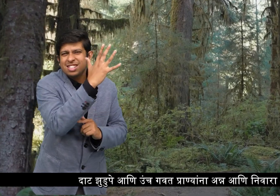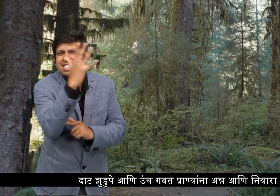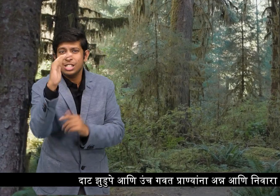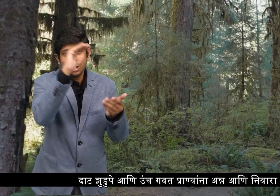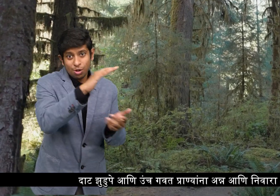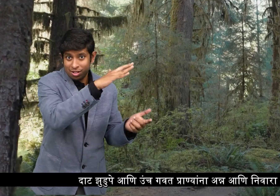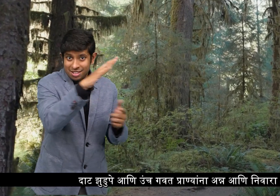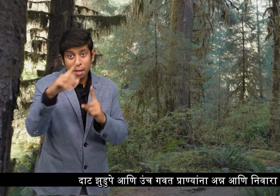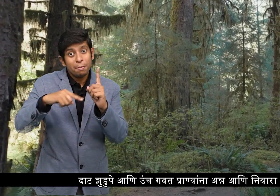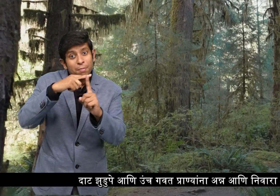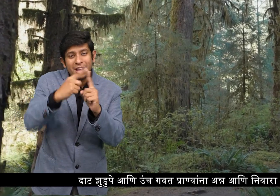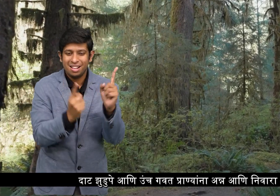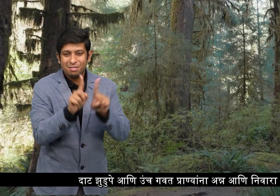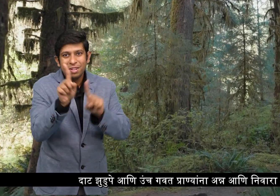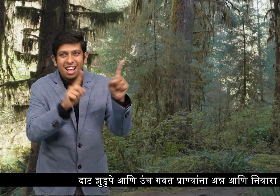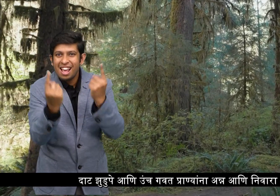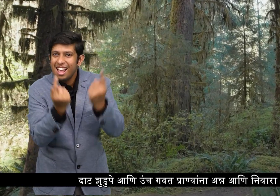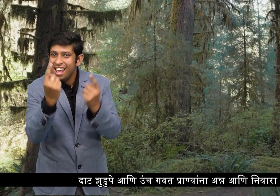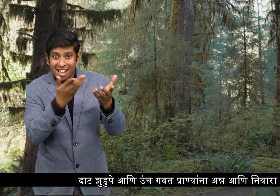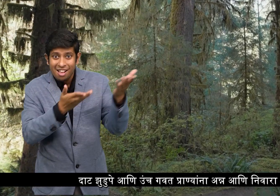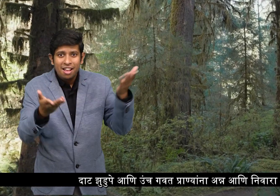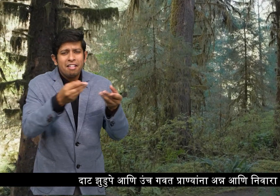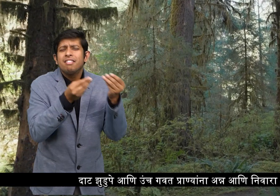उंच गवत प्राण्यांना अन्न आणि निवारा प्रदान करते.